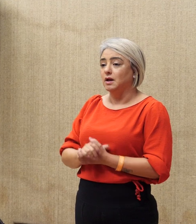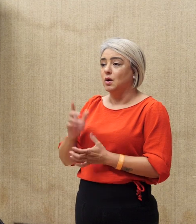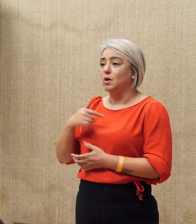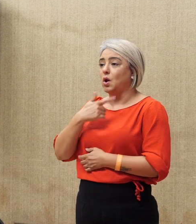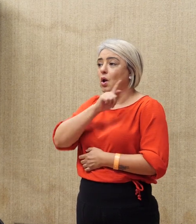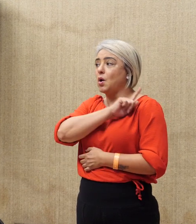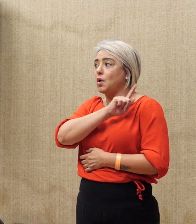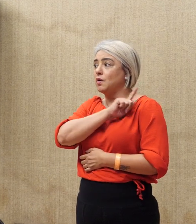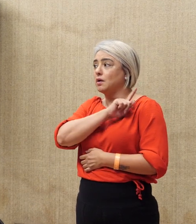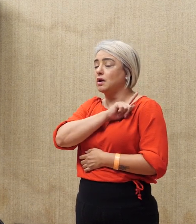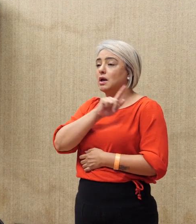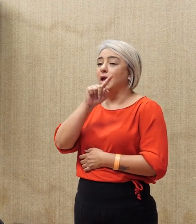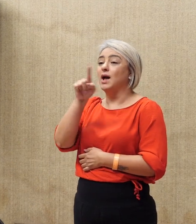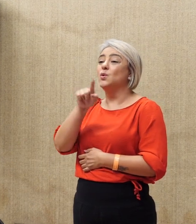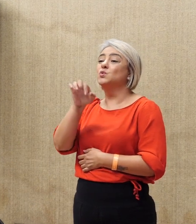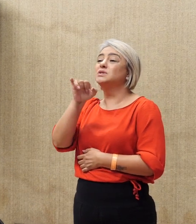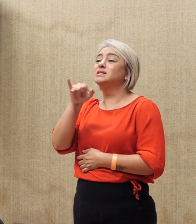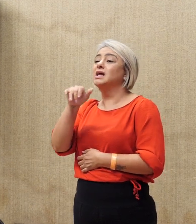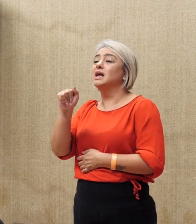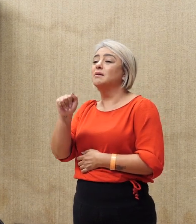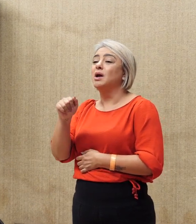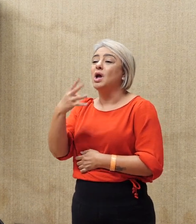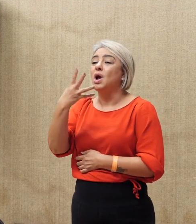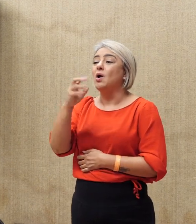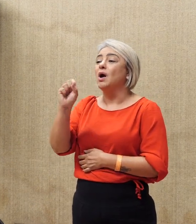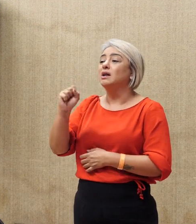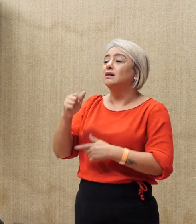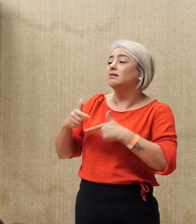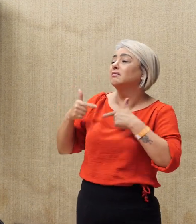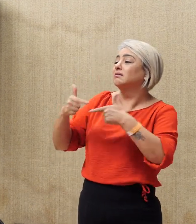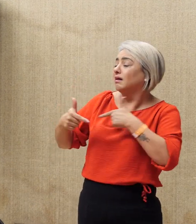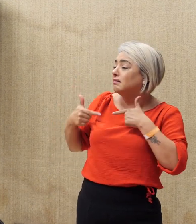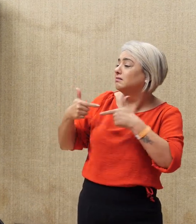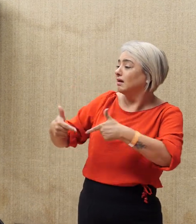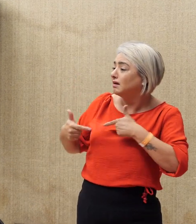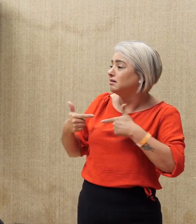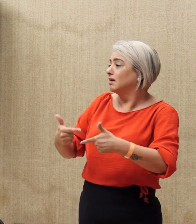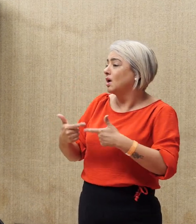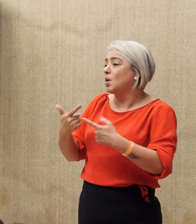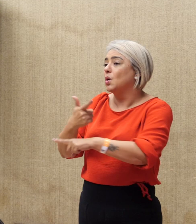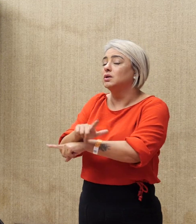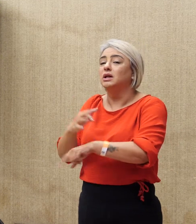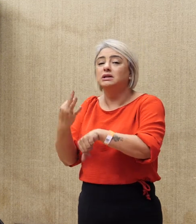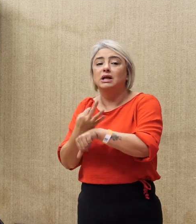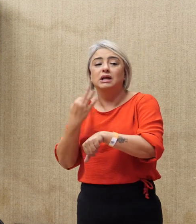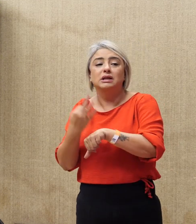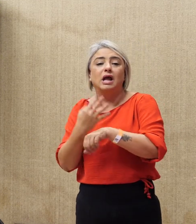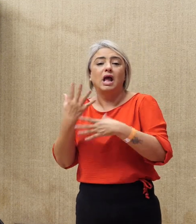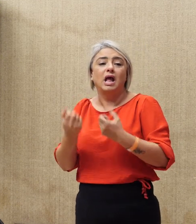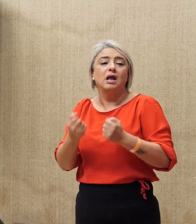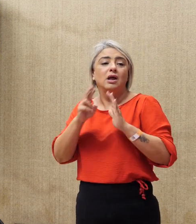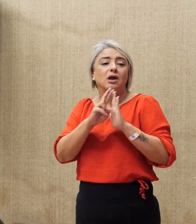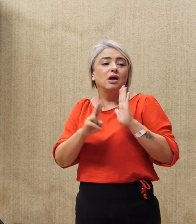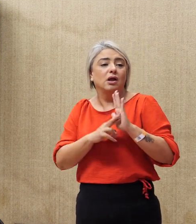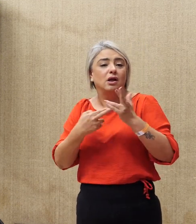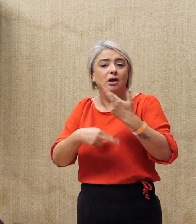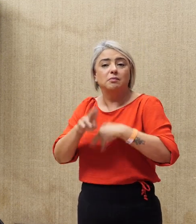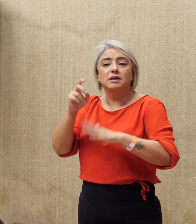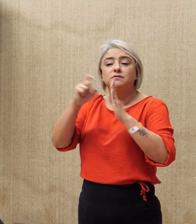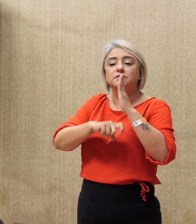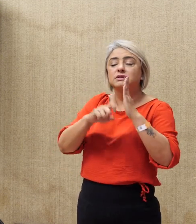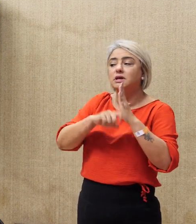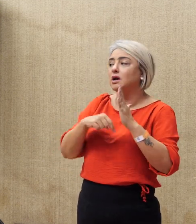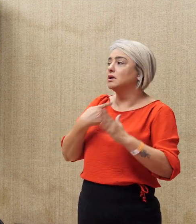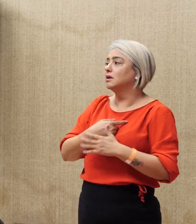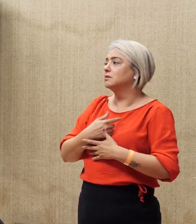o nosso governador leva o meu Zema. Tem 40 dias que nós estamos lutando contra uma tentativa dele de aderir ao regime de recuperação fiscal